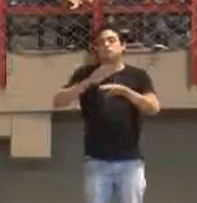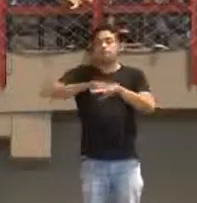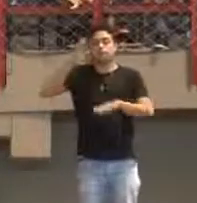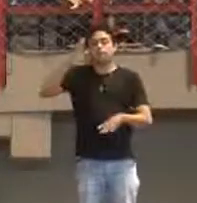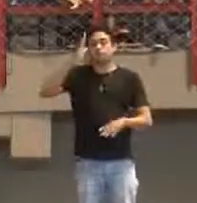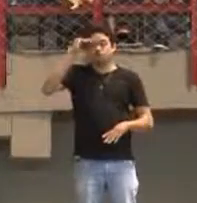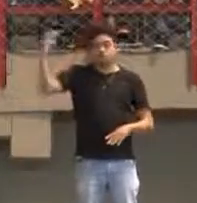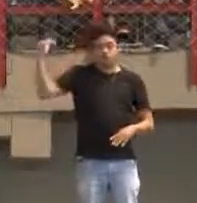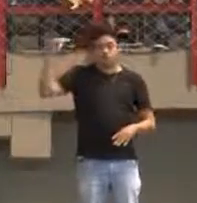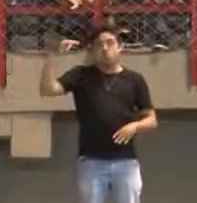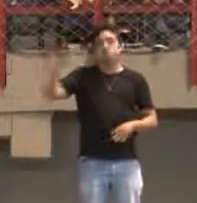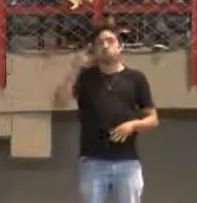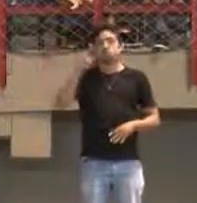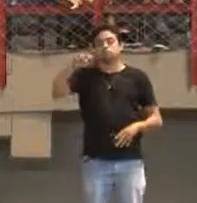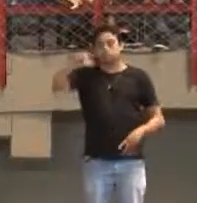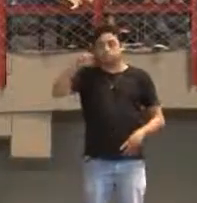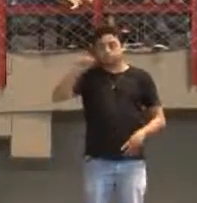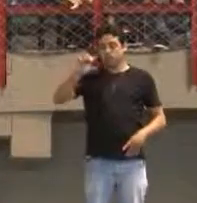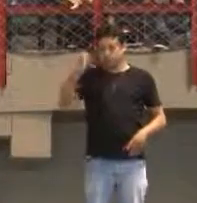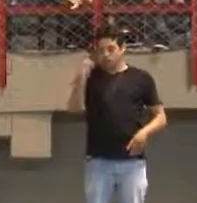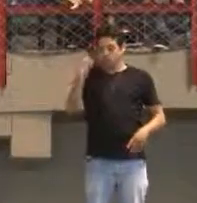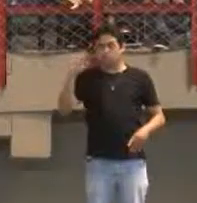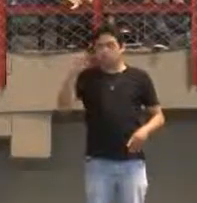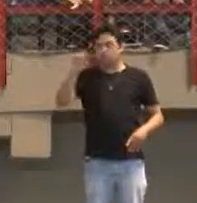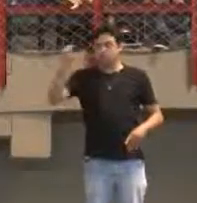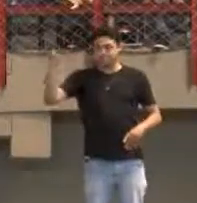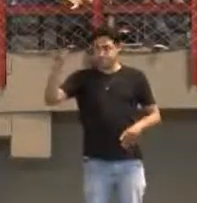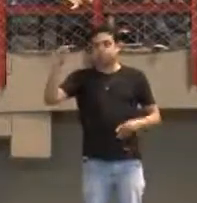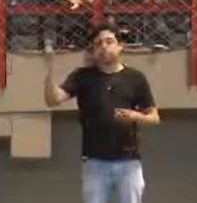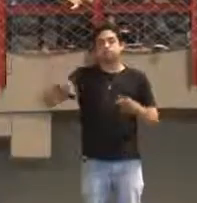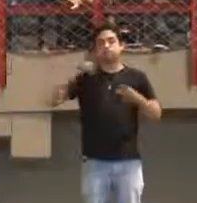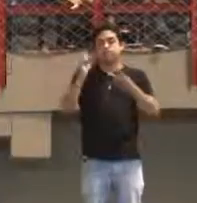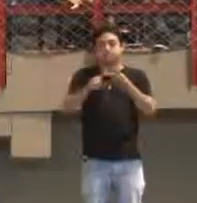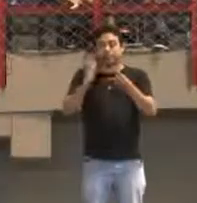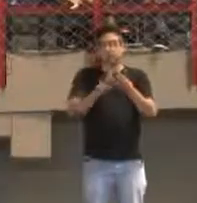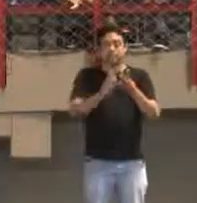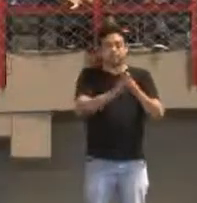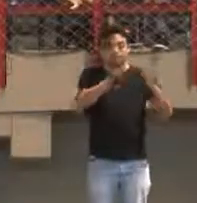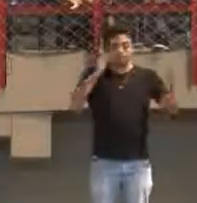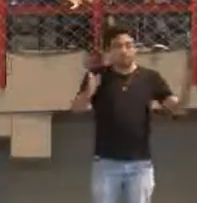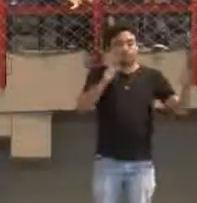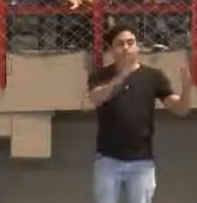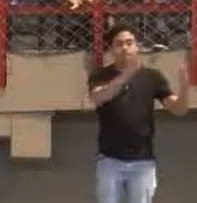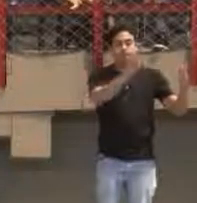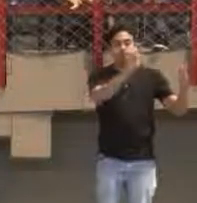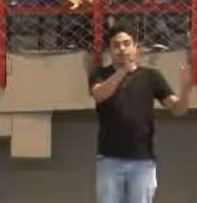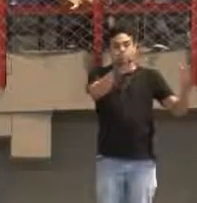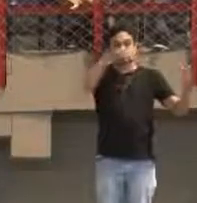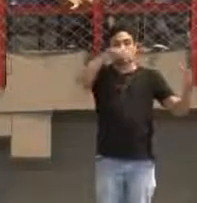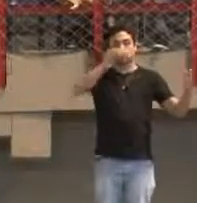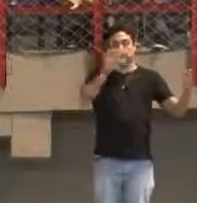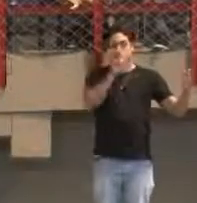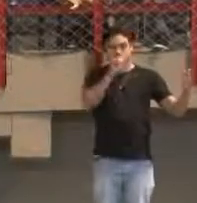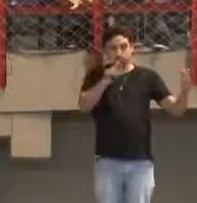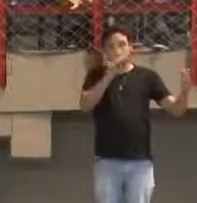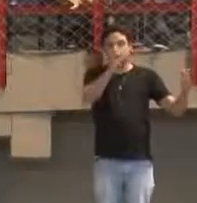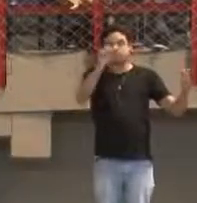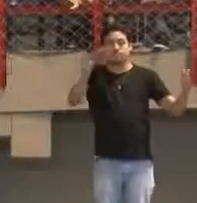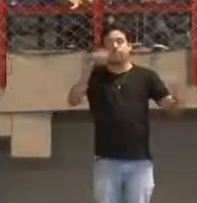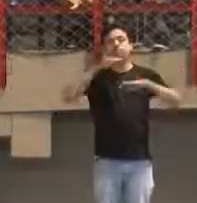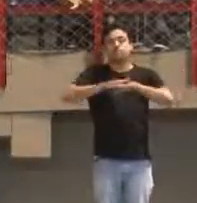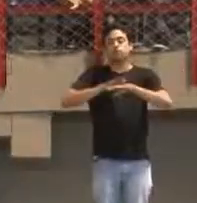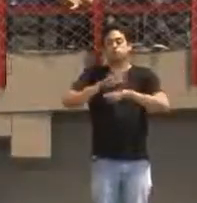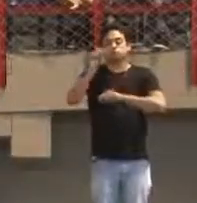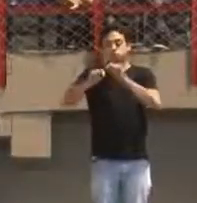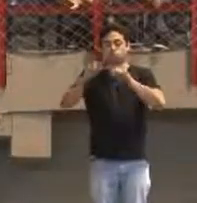da literatura brasileira Machado de Assis maior nome do Realismo brasileiro Machado de Assis e ele fez